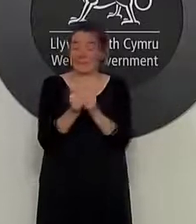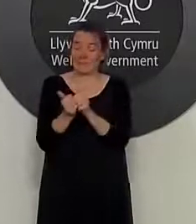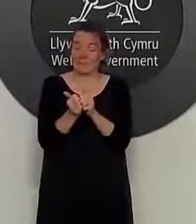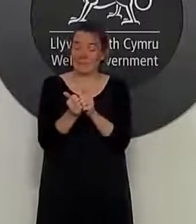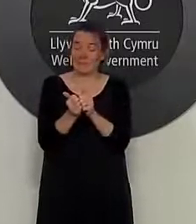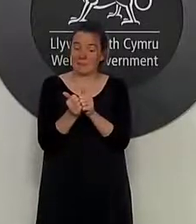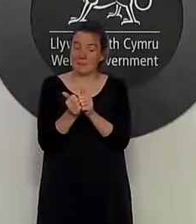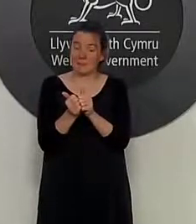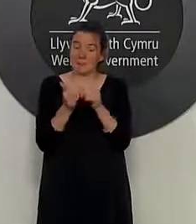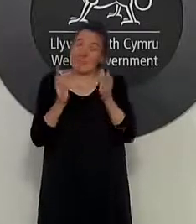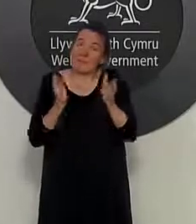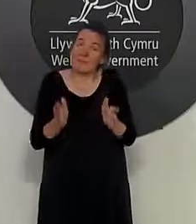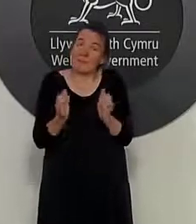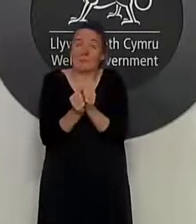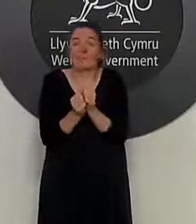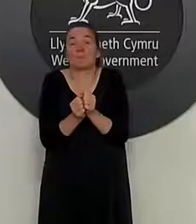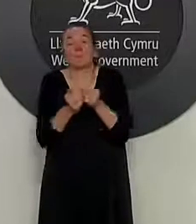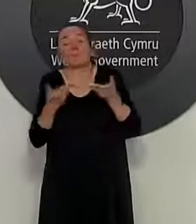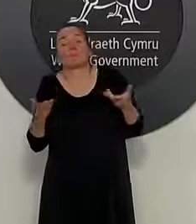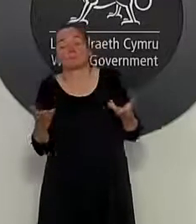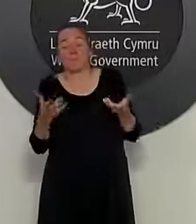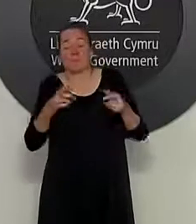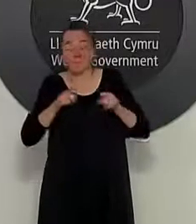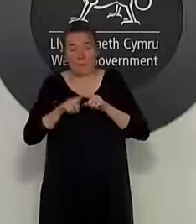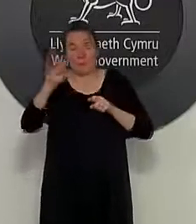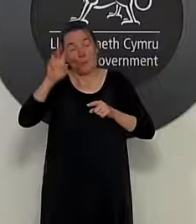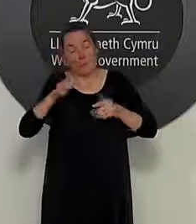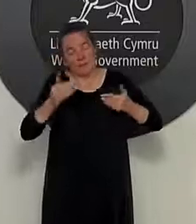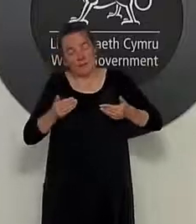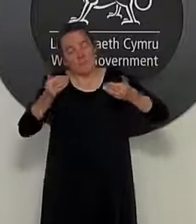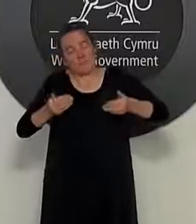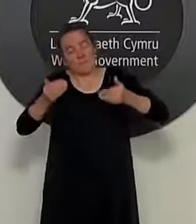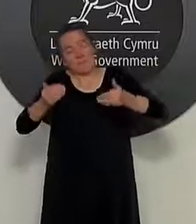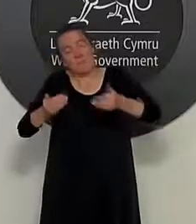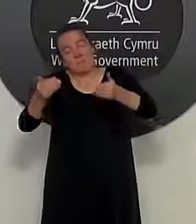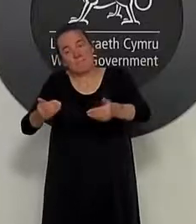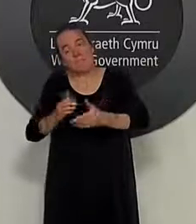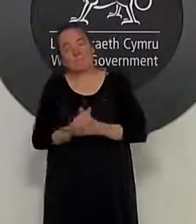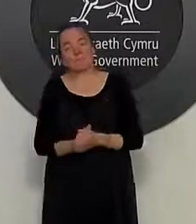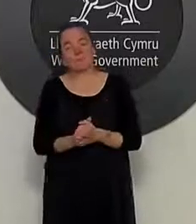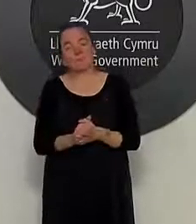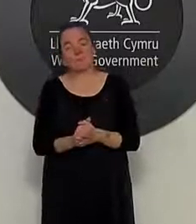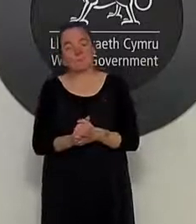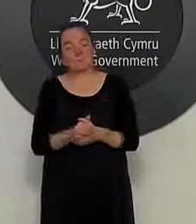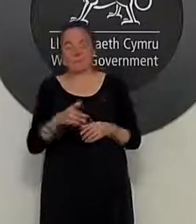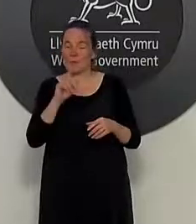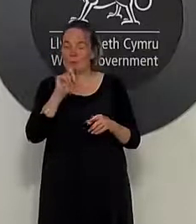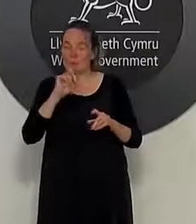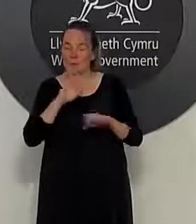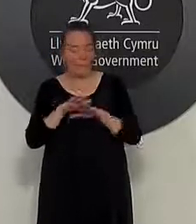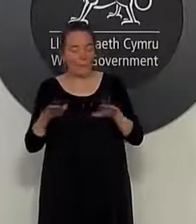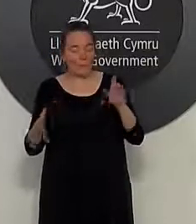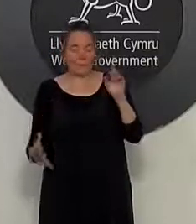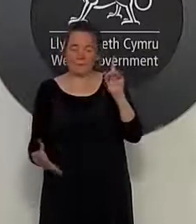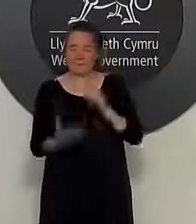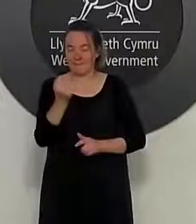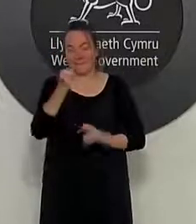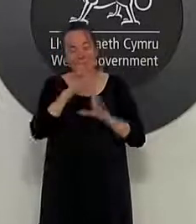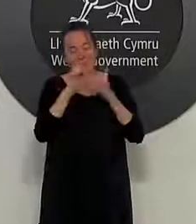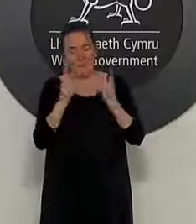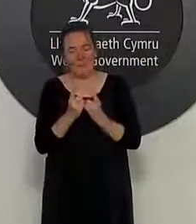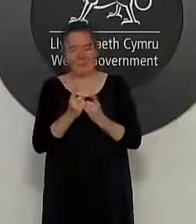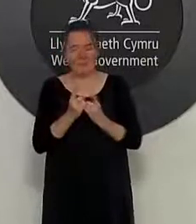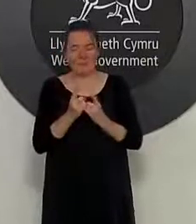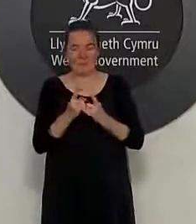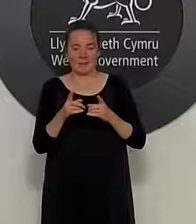rhaid cyfaddawdu er mwyn symud Cymru mlaen. Chi ddim yn mynd I gael cwbl lot mewn un cam, chi ddim yn mynd I